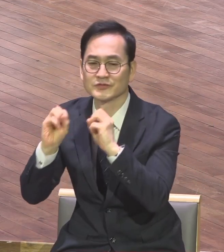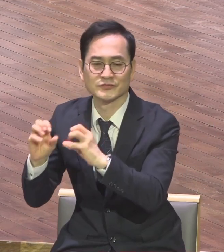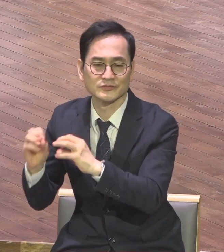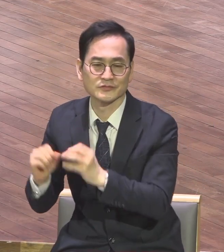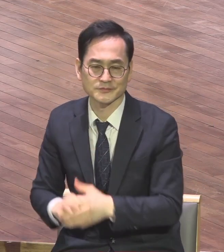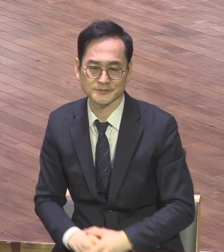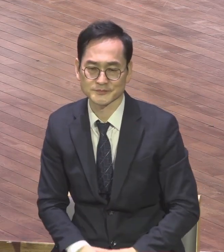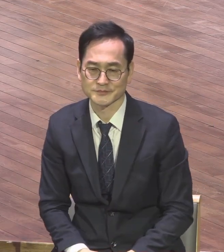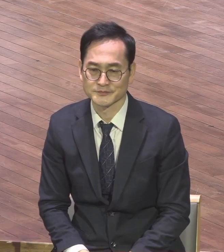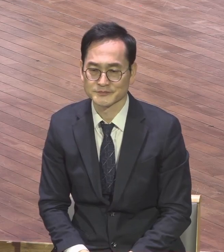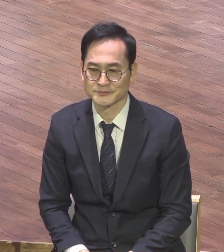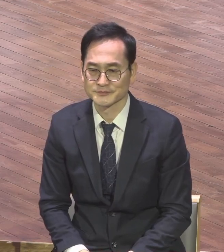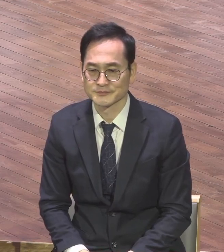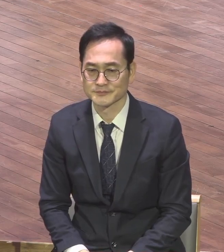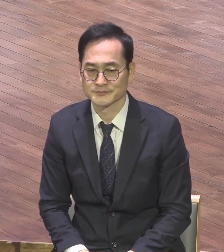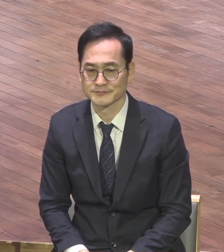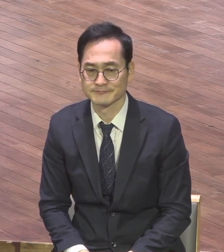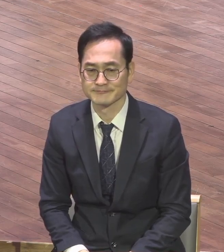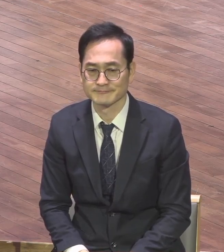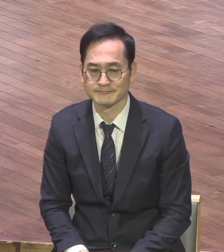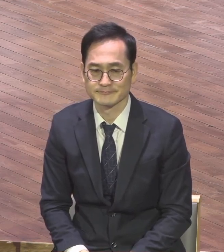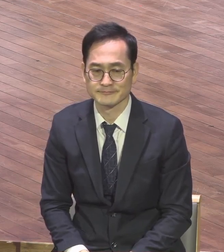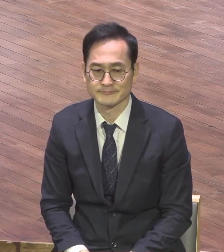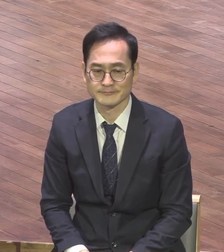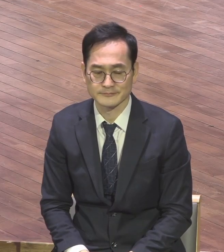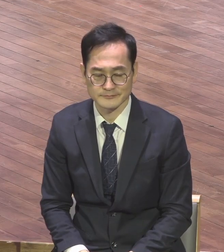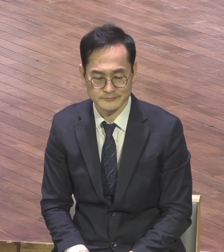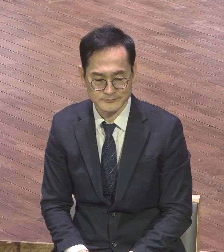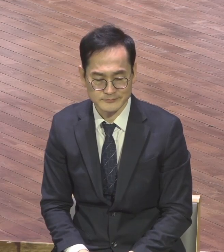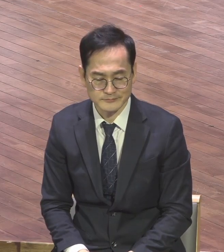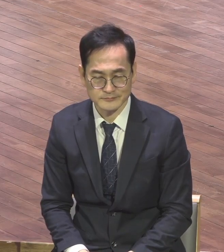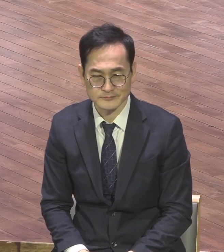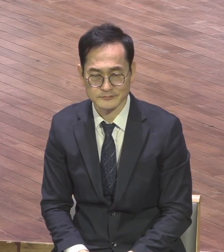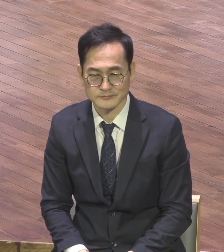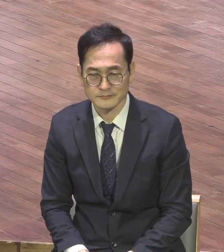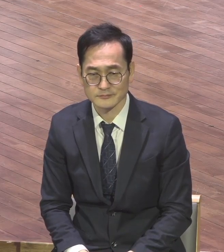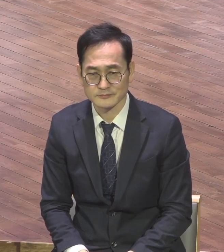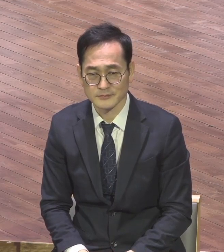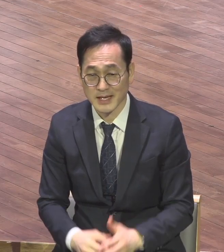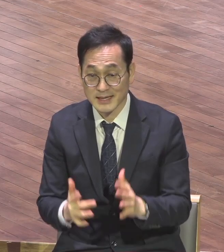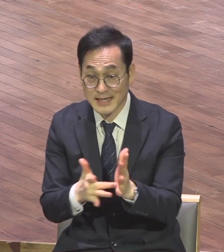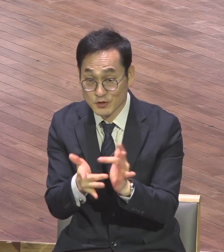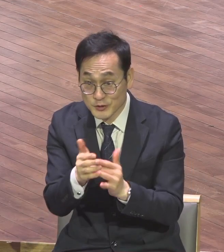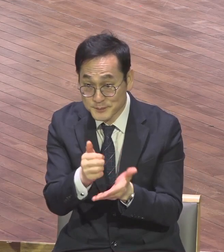예수님의 이 언약 여정, 구원 여정을 싹 다 봤다.